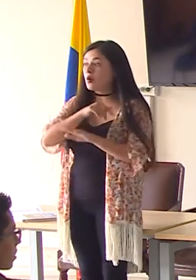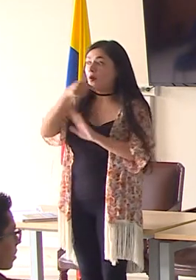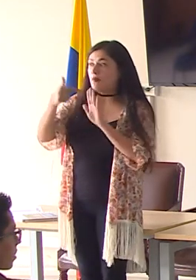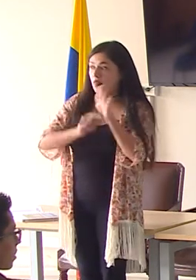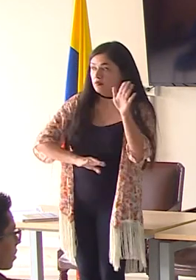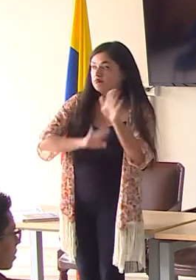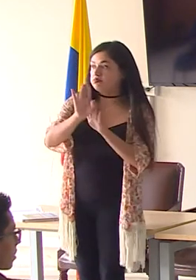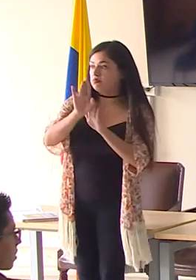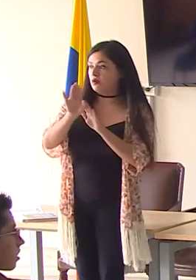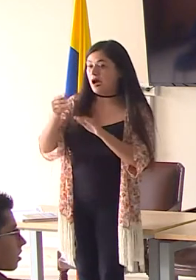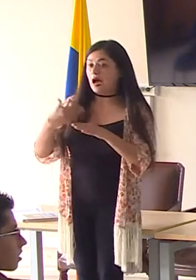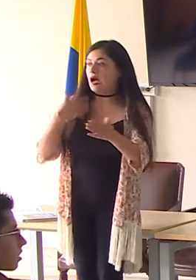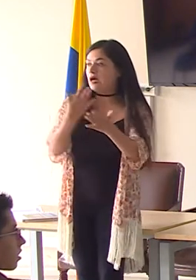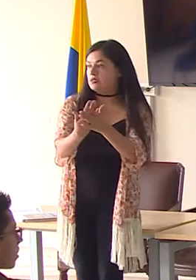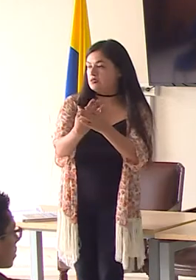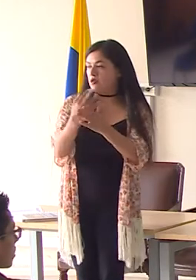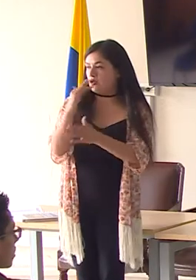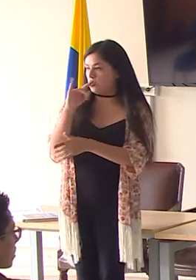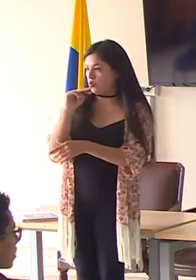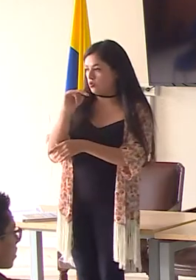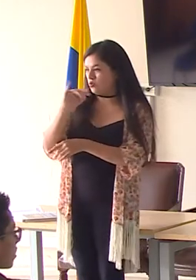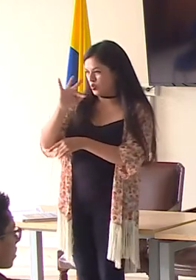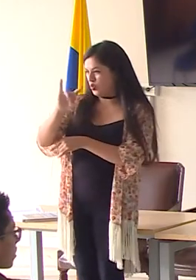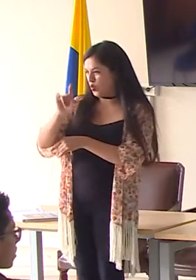en este momento